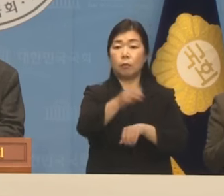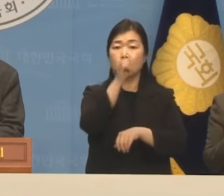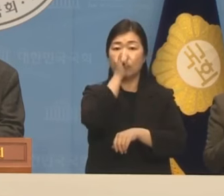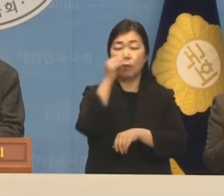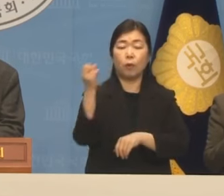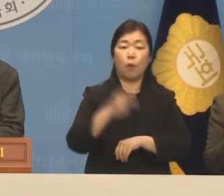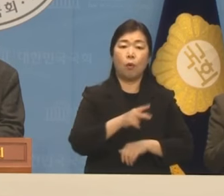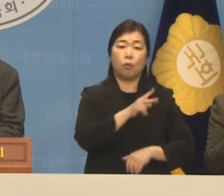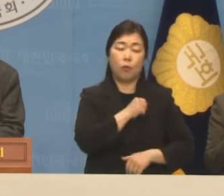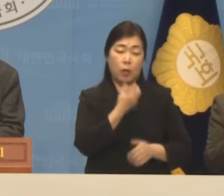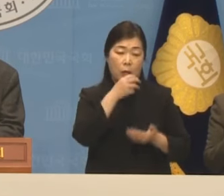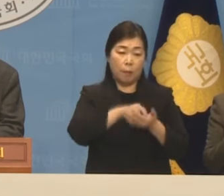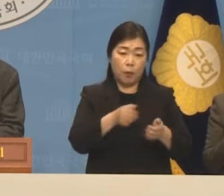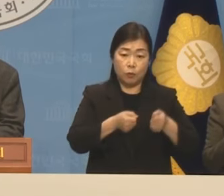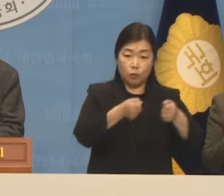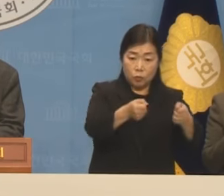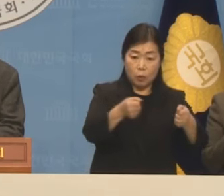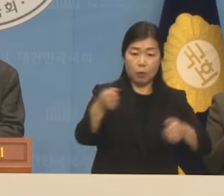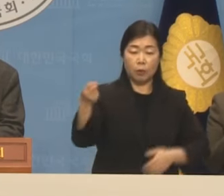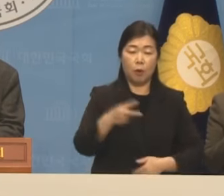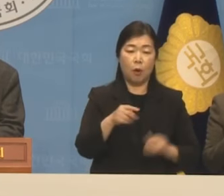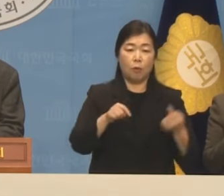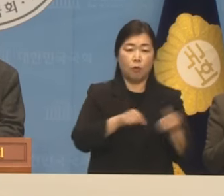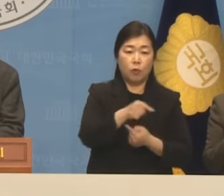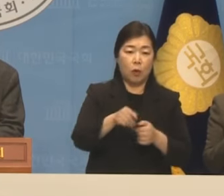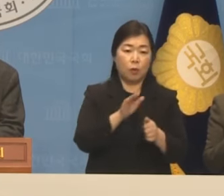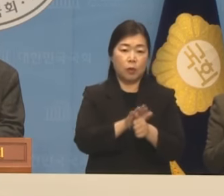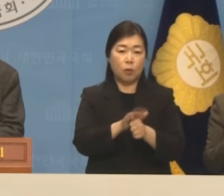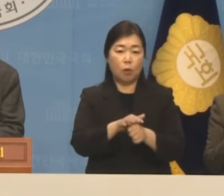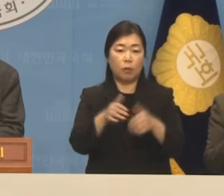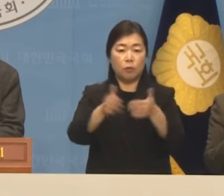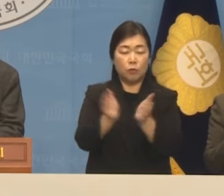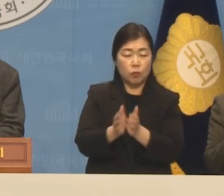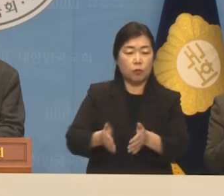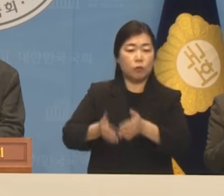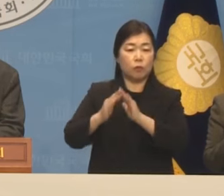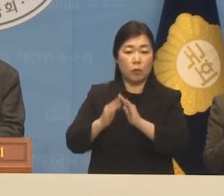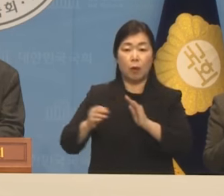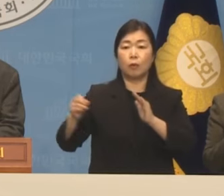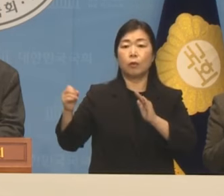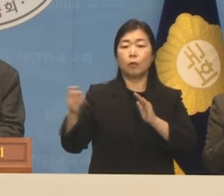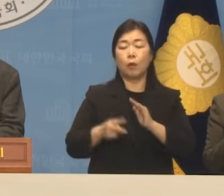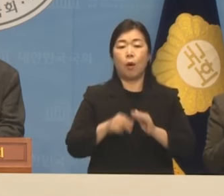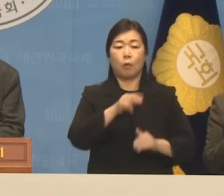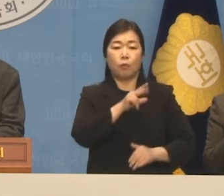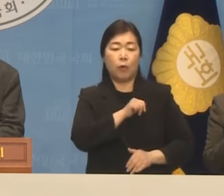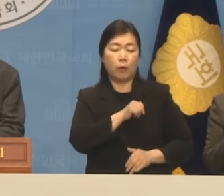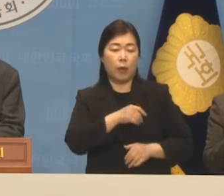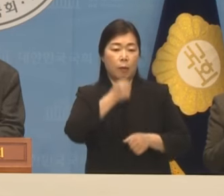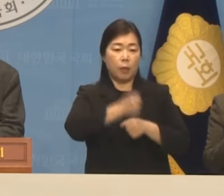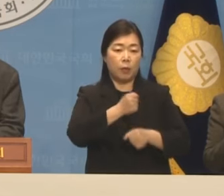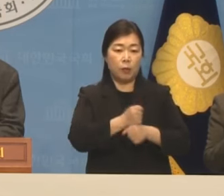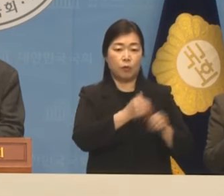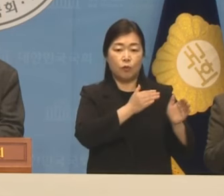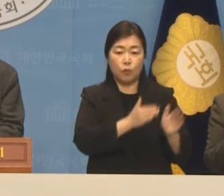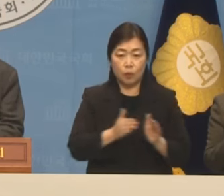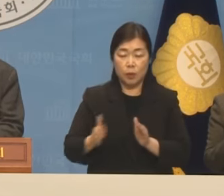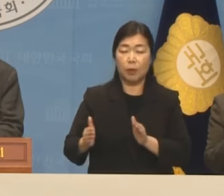위원회 위원 위촉, 운영 지원국 구성 및 위원회 발족